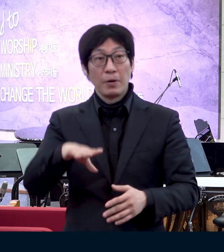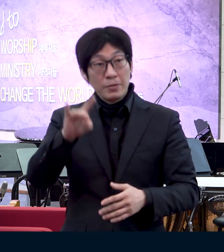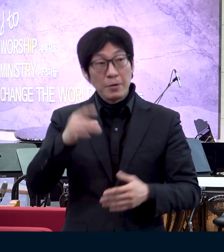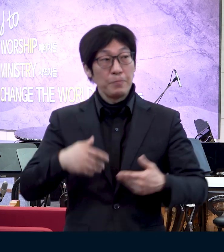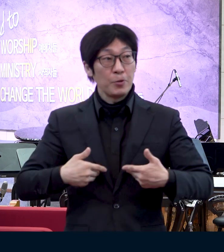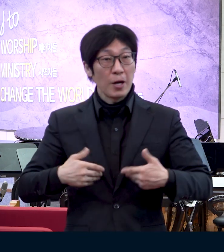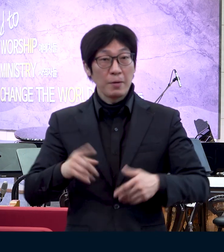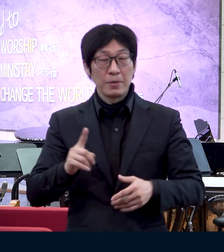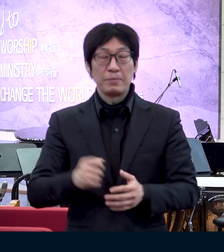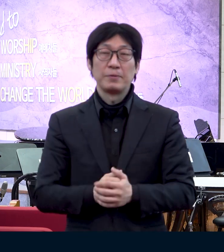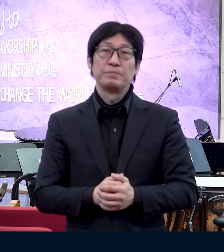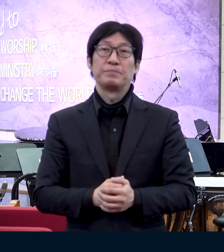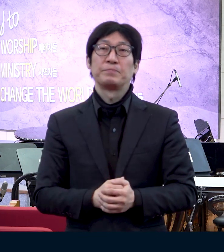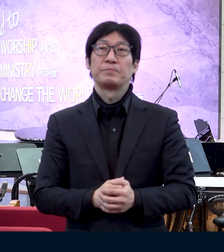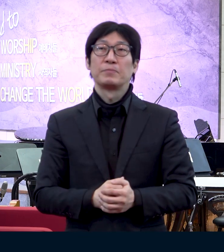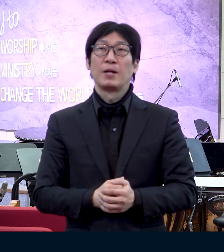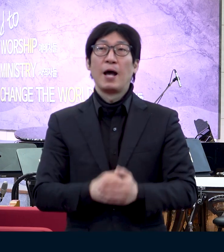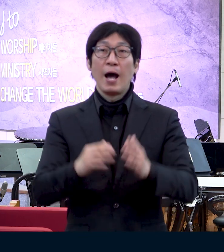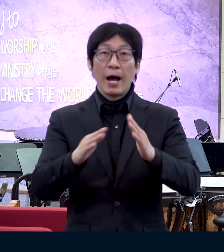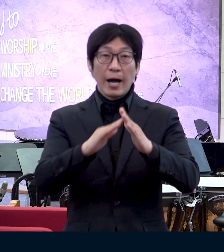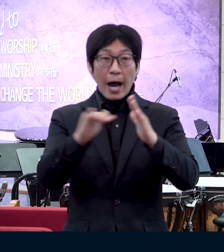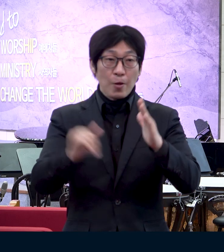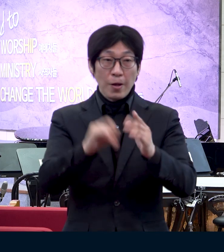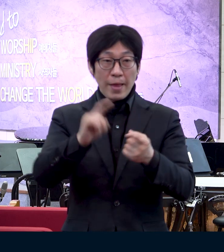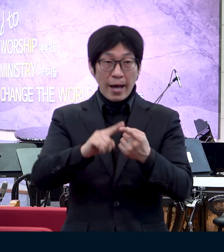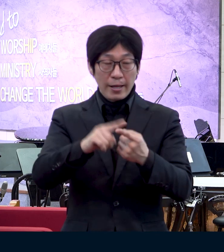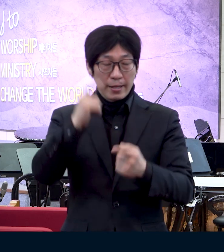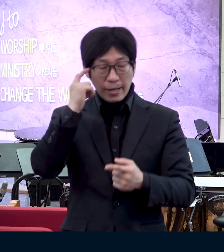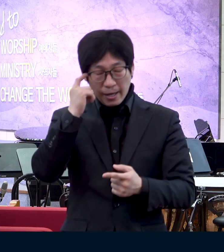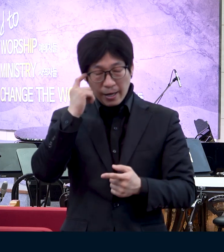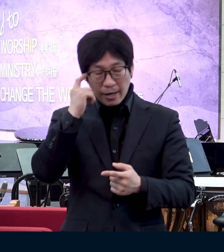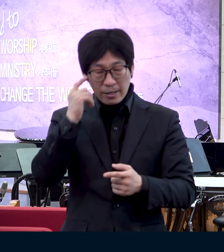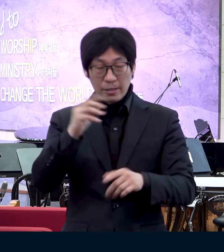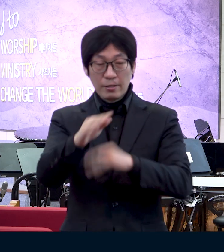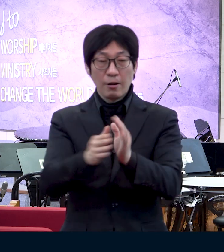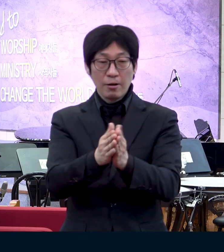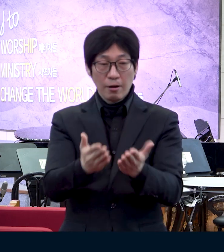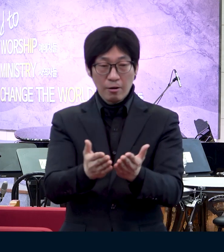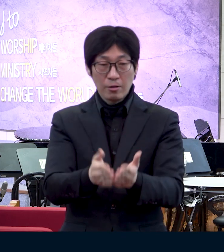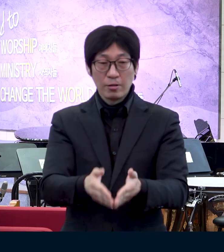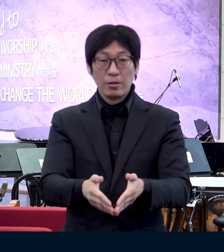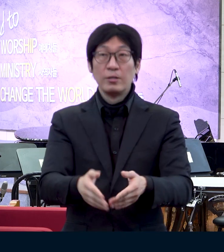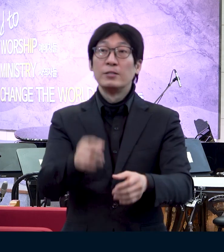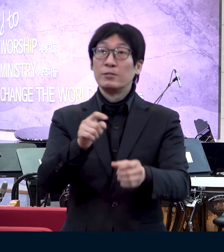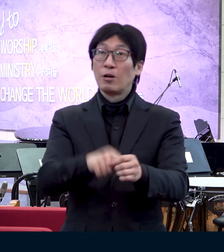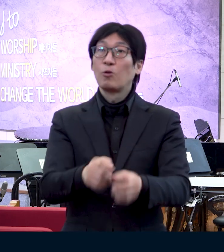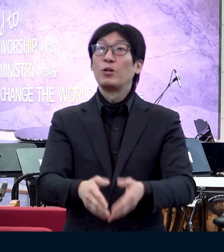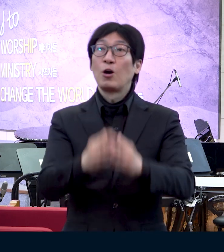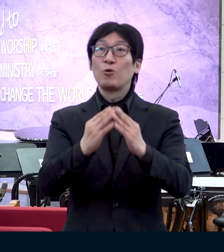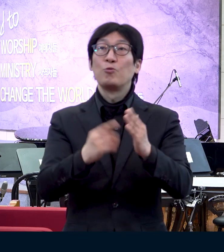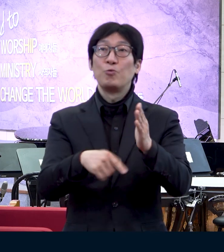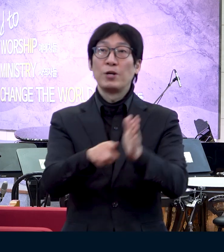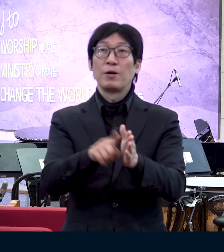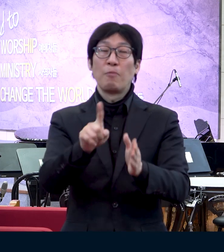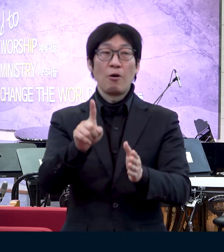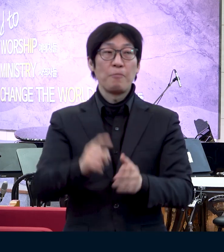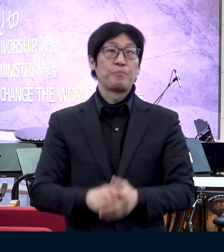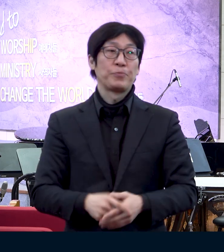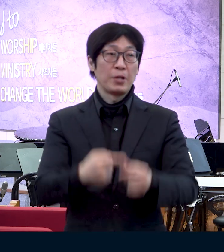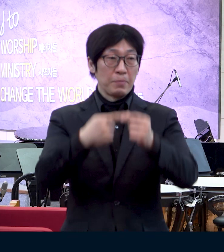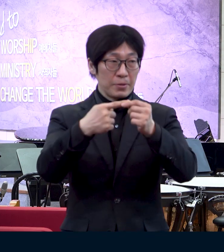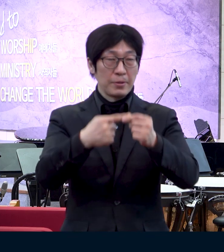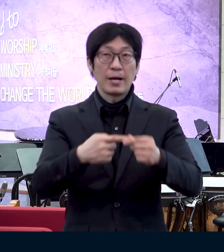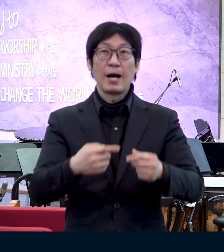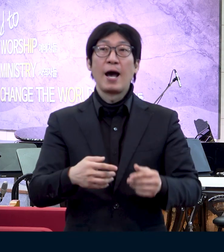될 것, 가족에 대한 성경적인 개념을 세우기 위해서 먼저 알아야 될 것이 뭐냐? 예, 가족은